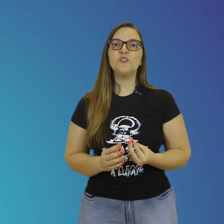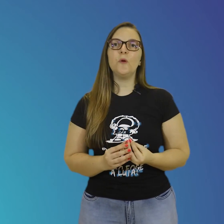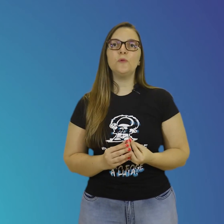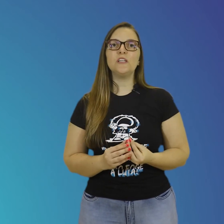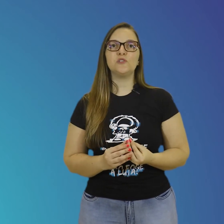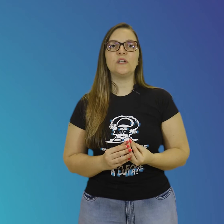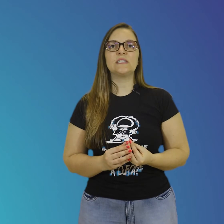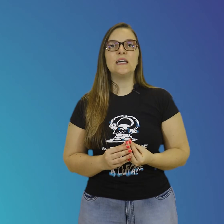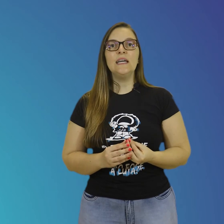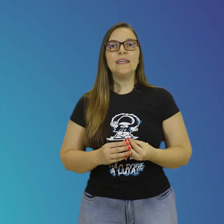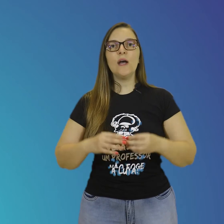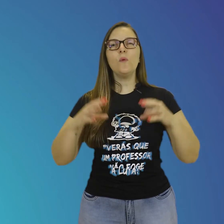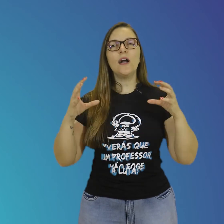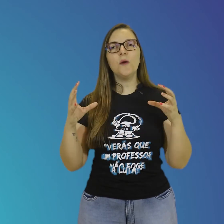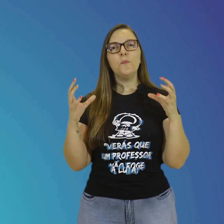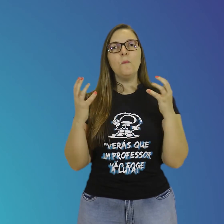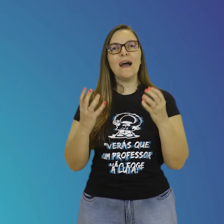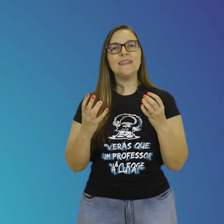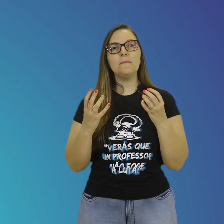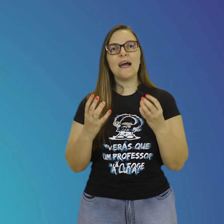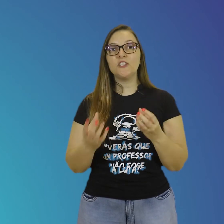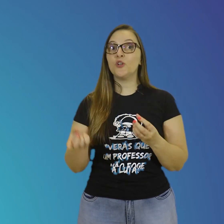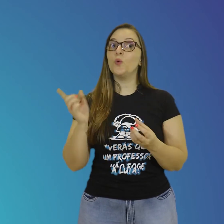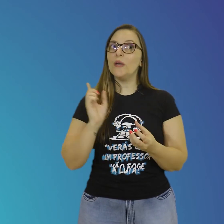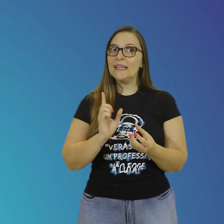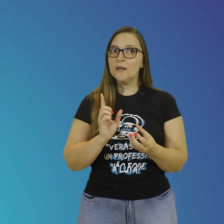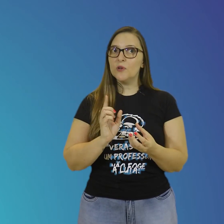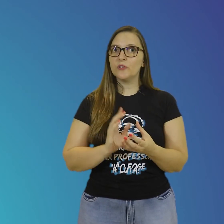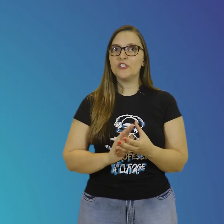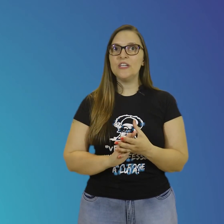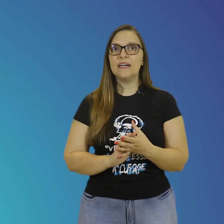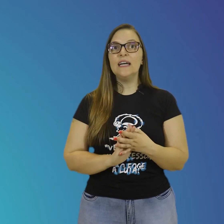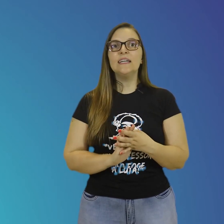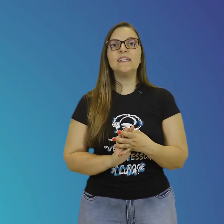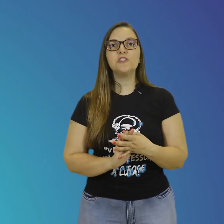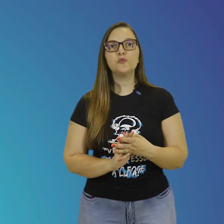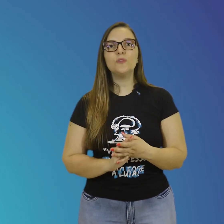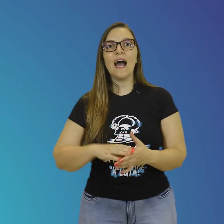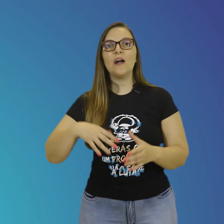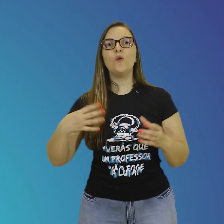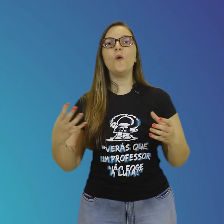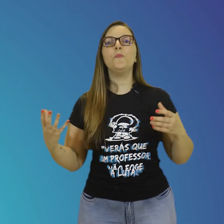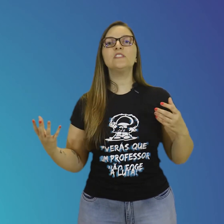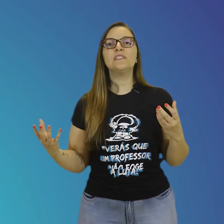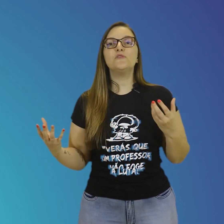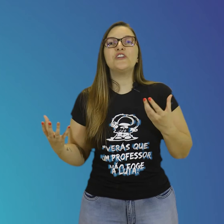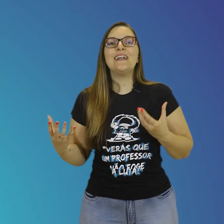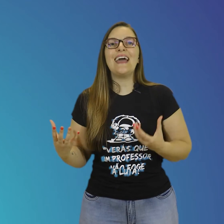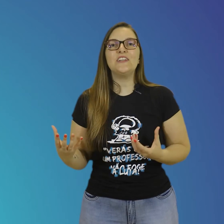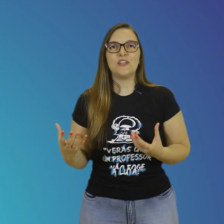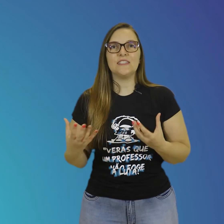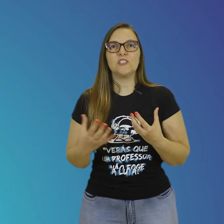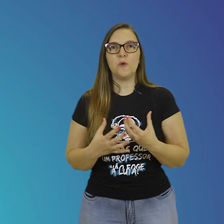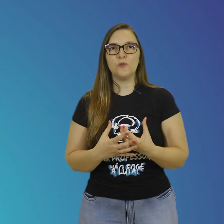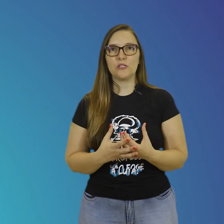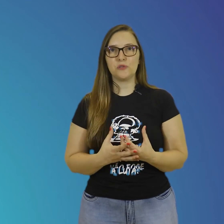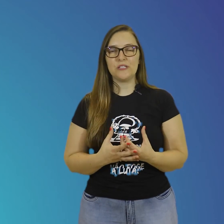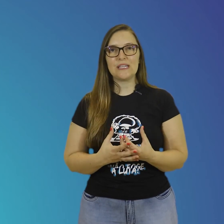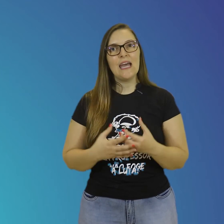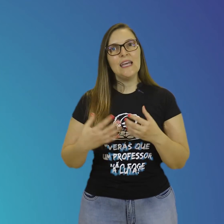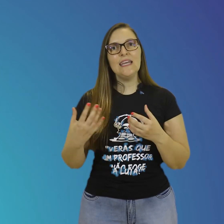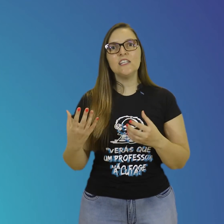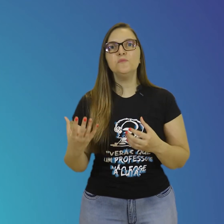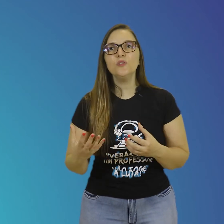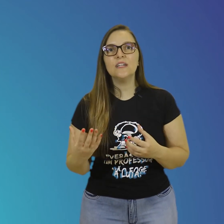genética de populações, que é um campo matemático e da biologia que estuda a composição genética das